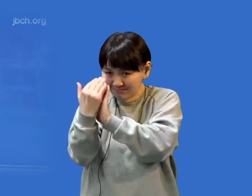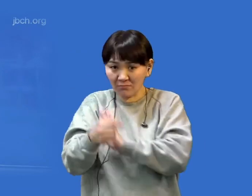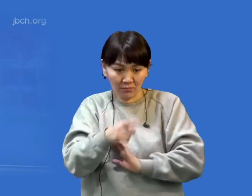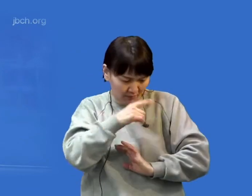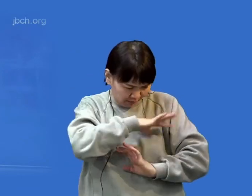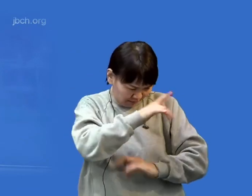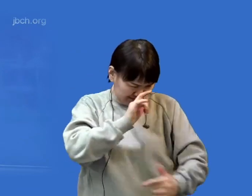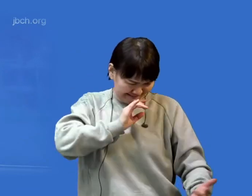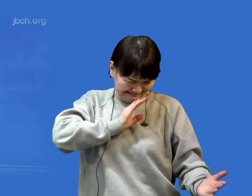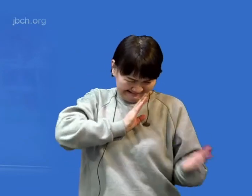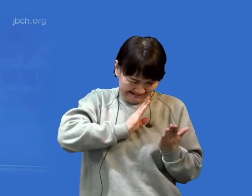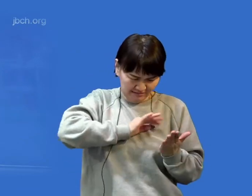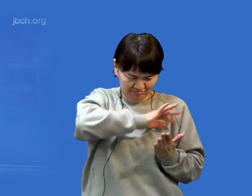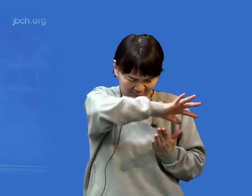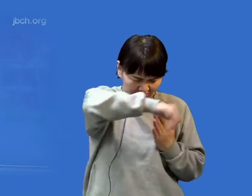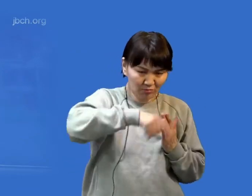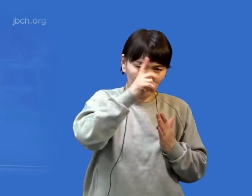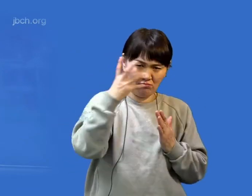хэрэгтэй.